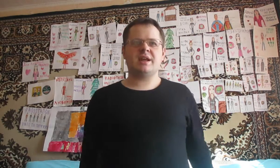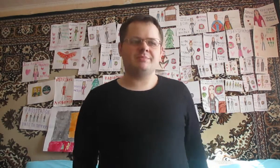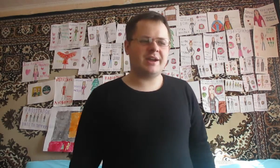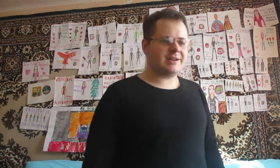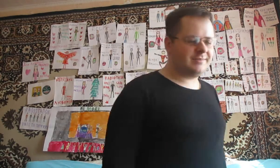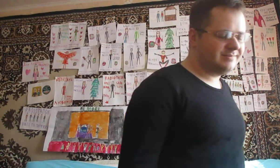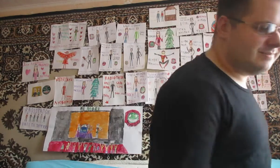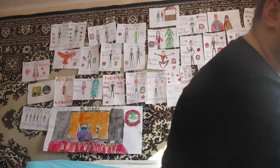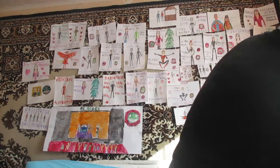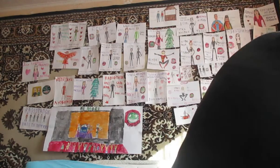лайком. Поехали.